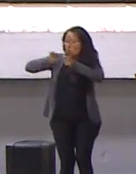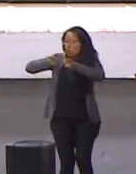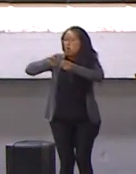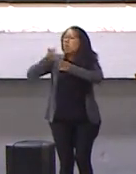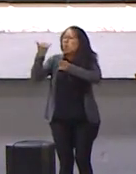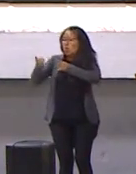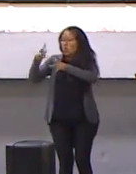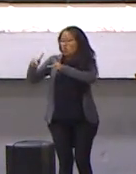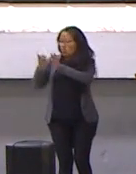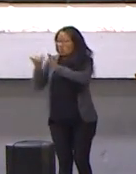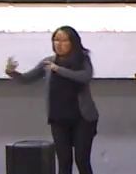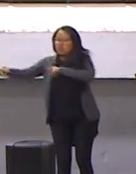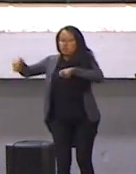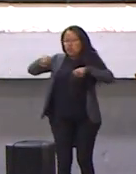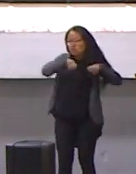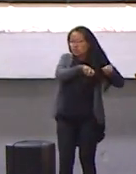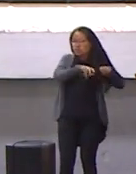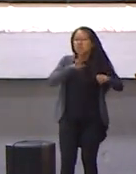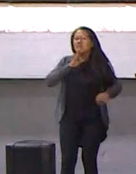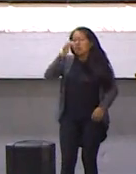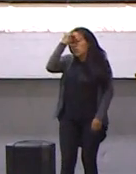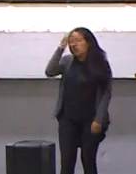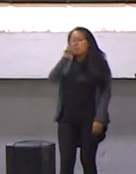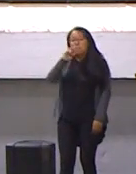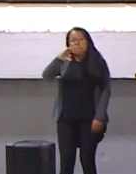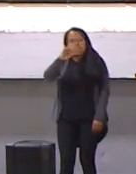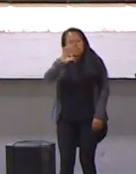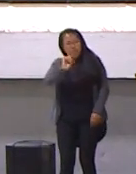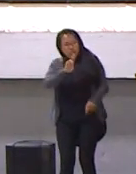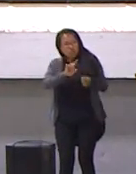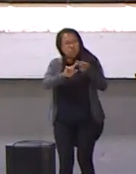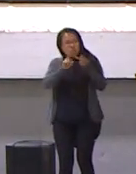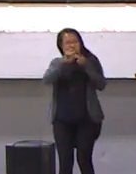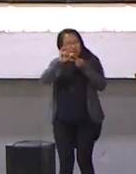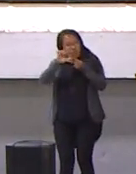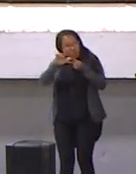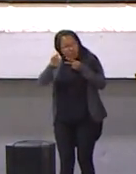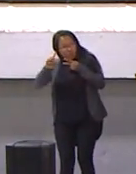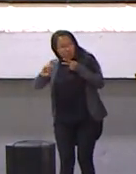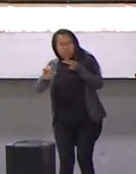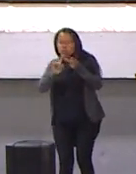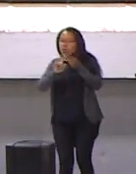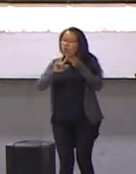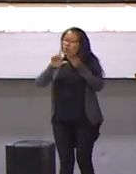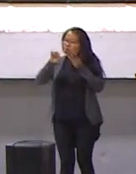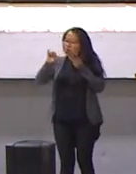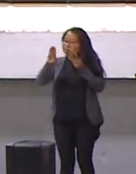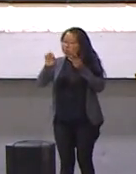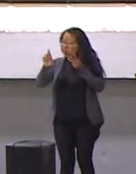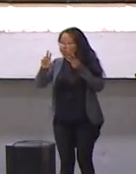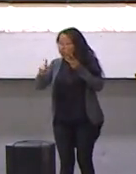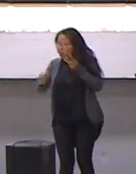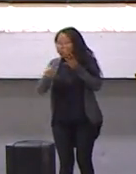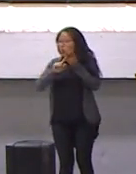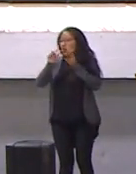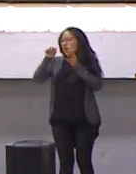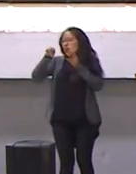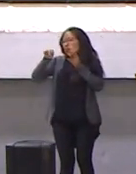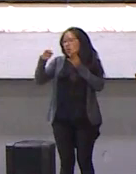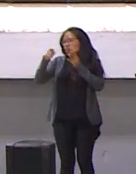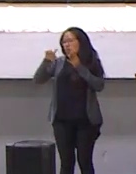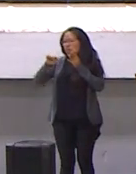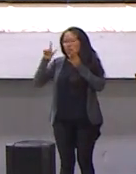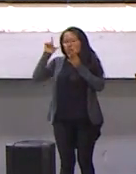mesa en este caso son el profesor víctor sencillas después él sirvió cardona pues olivar dos moles mosquera y la profesora angélica la